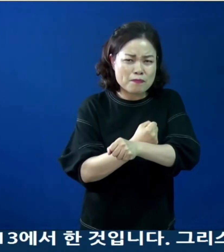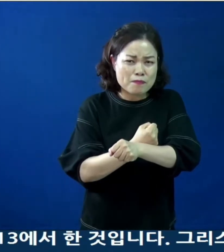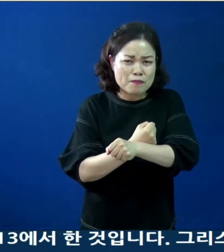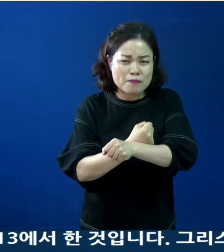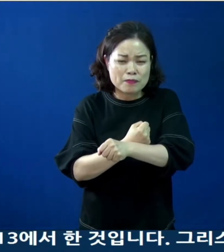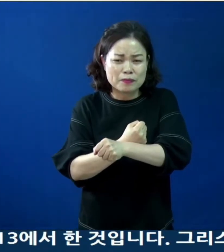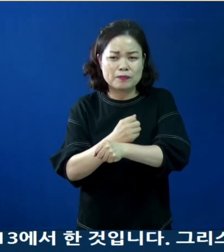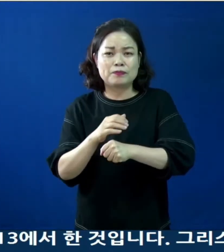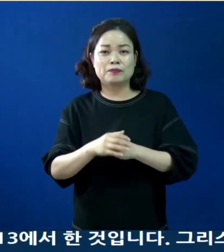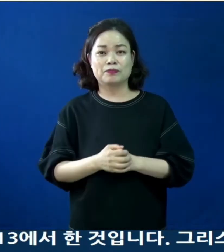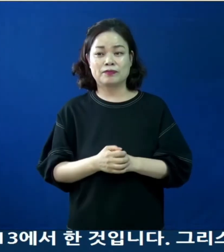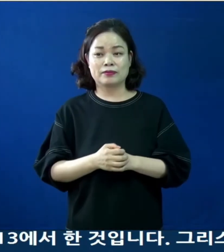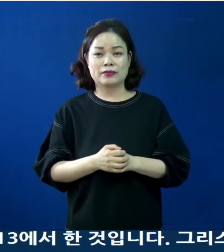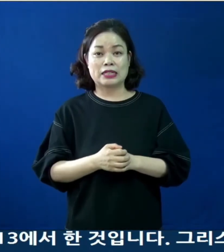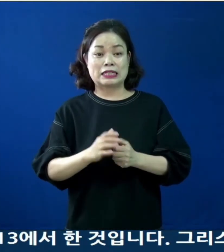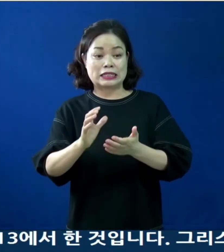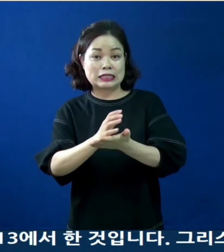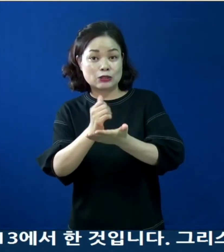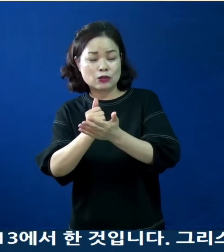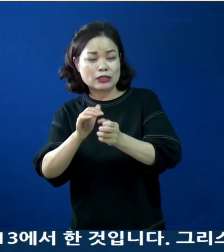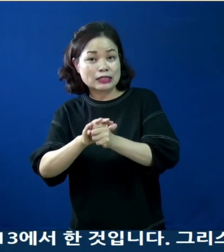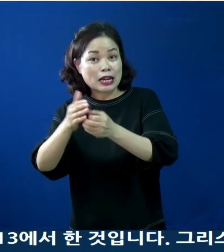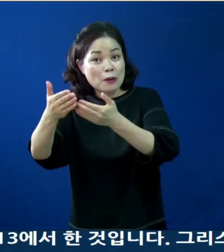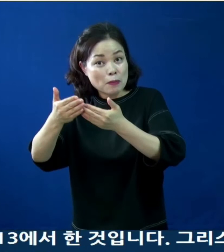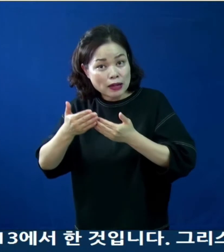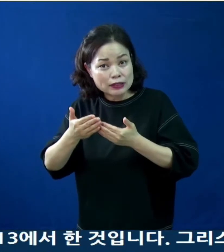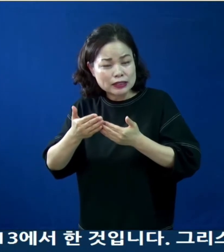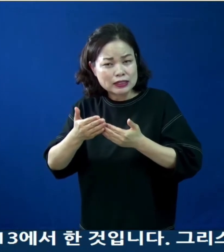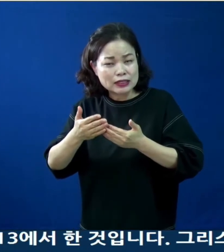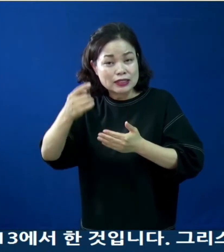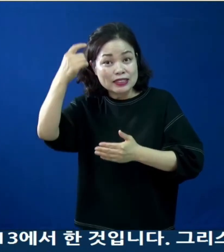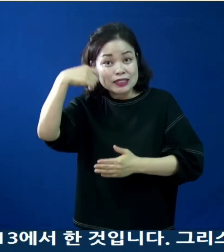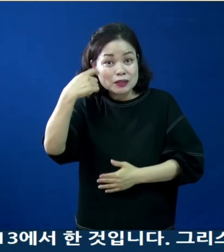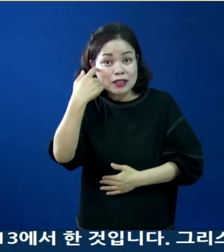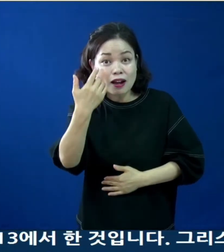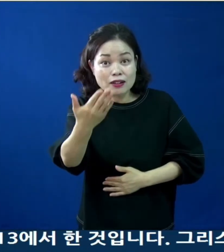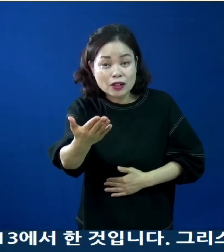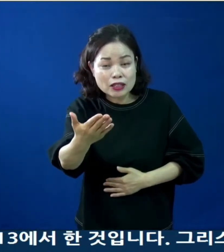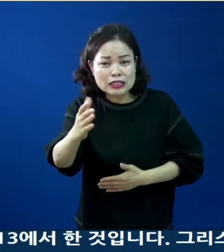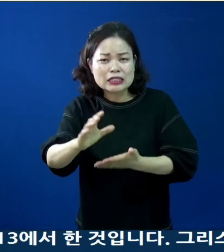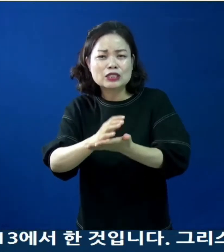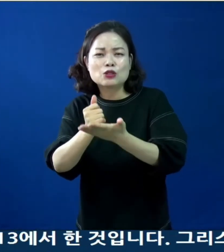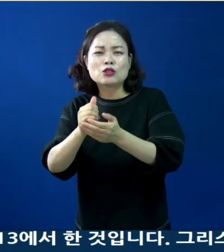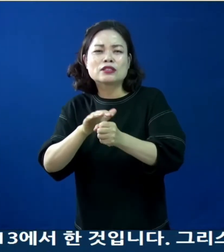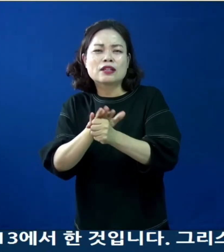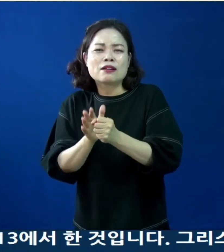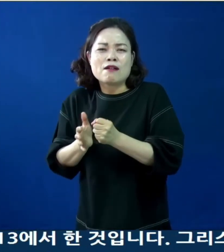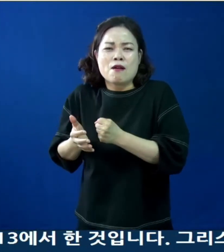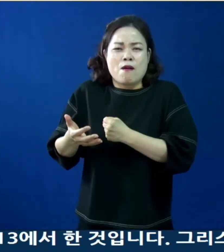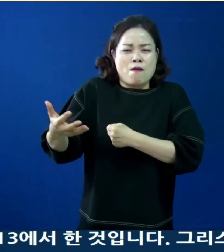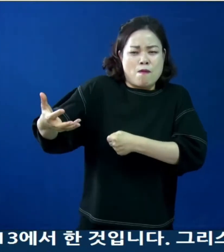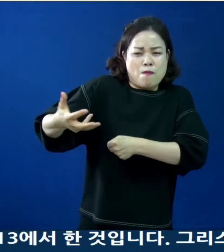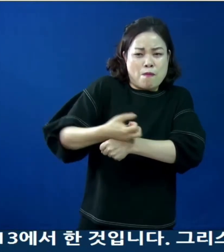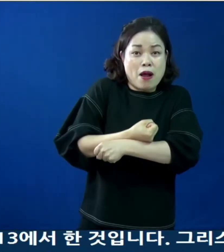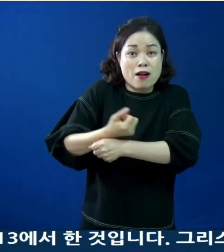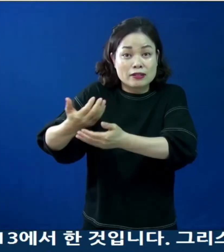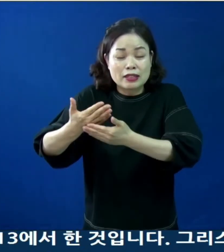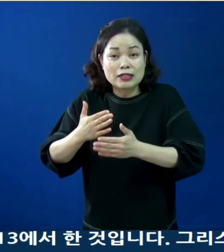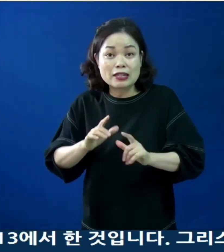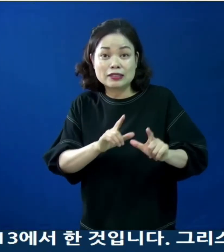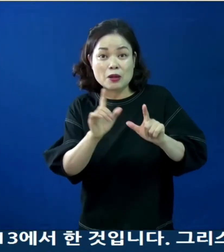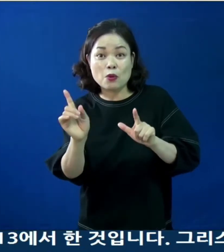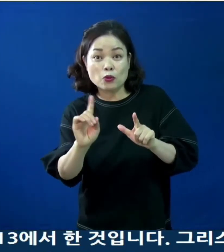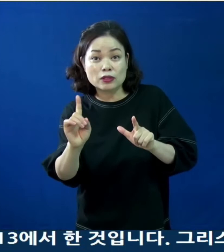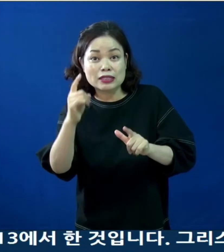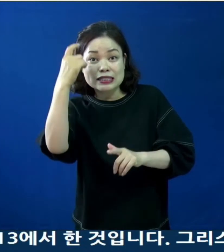감 오시잖아요. 그리스도의 사랑을 받아보신 분들은 이 감이 있잖아요. 그리스도의 사랑이 나를 강권할 때 내 마음이 어땠고 내 삶이